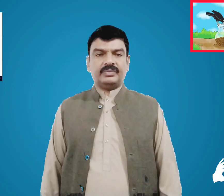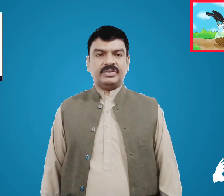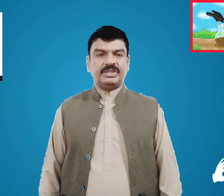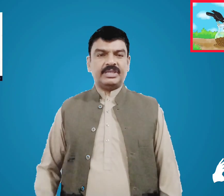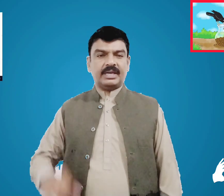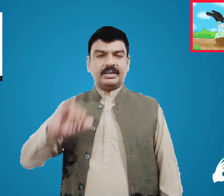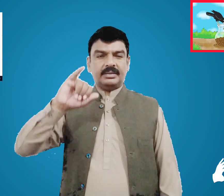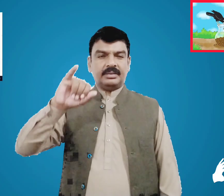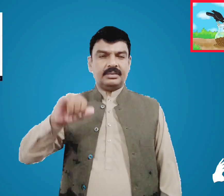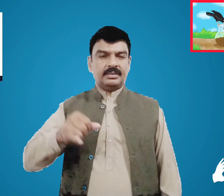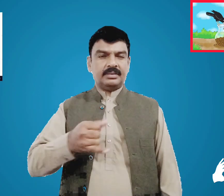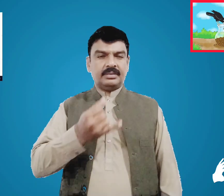जग